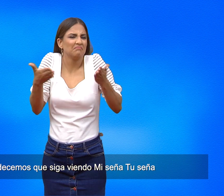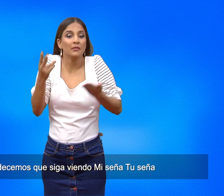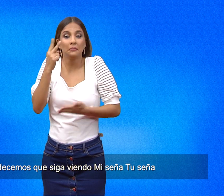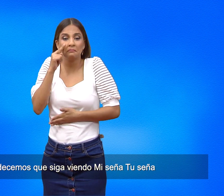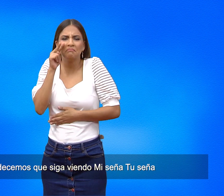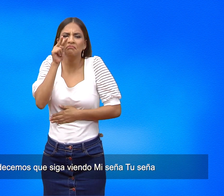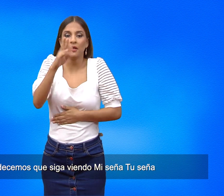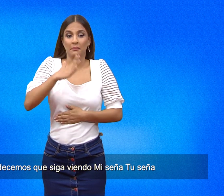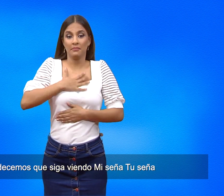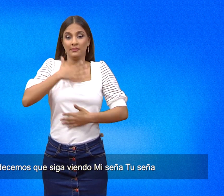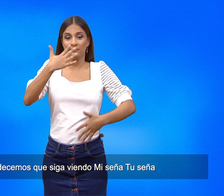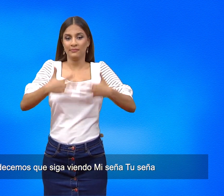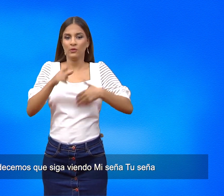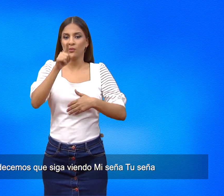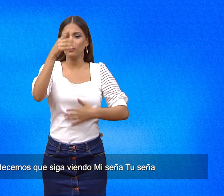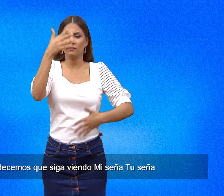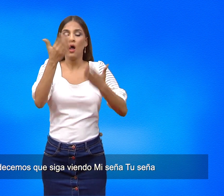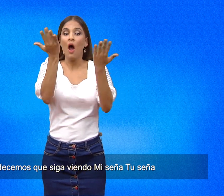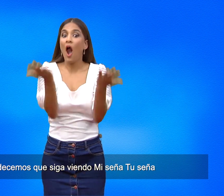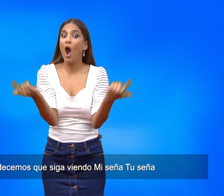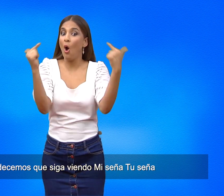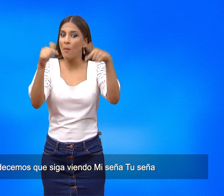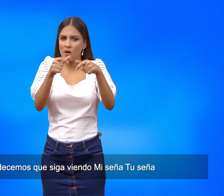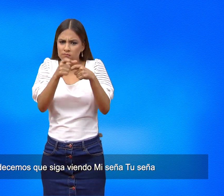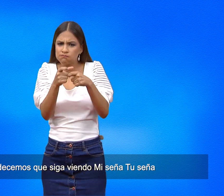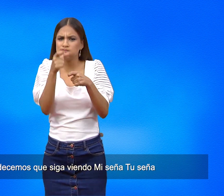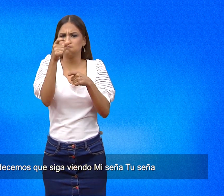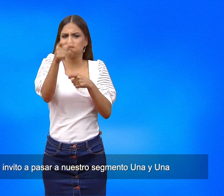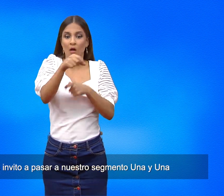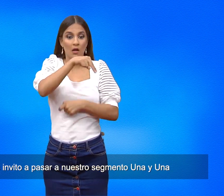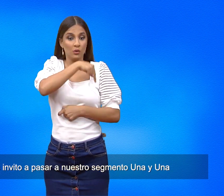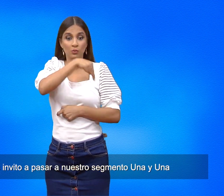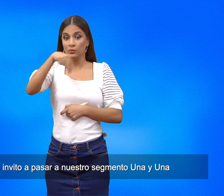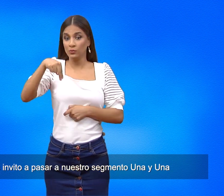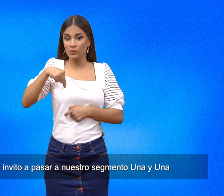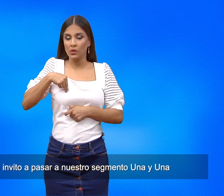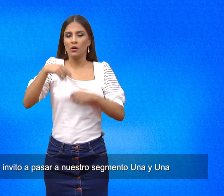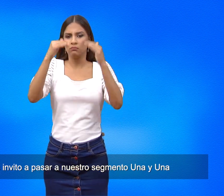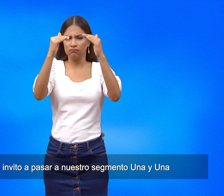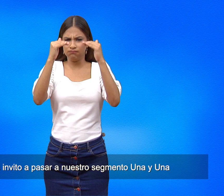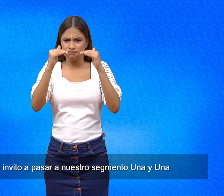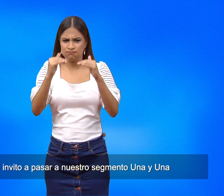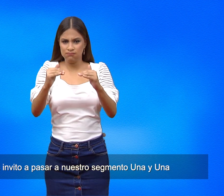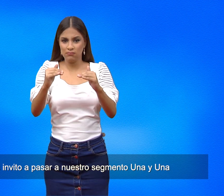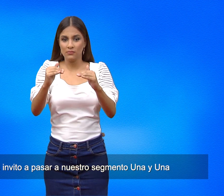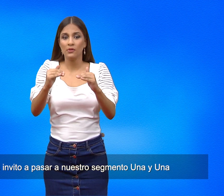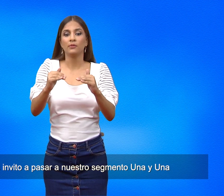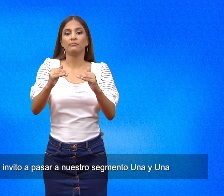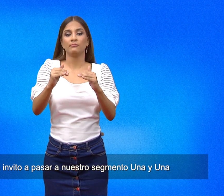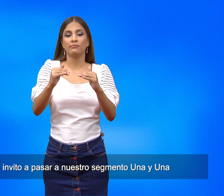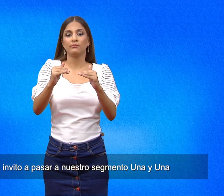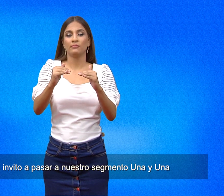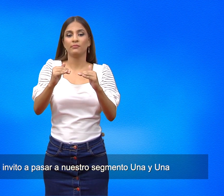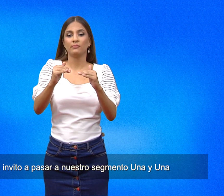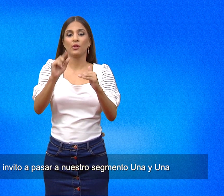agradecemos que estoy habiendo diseña tu seña ahora él se invitó pasar a nuestro segmento una y una